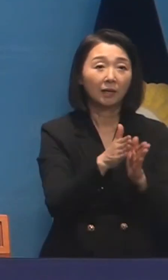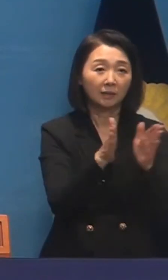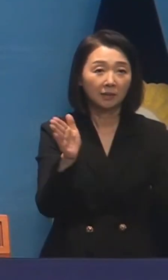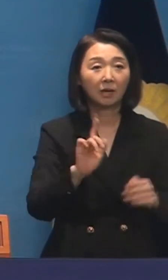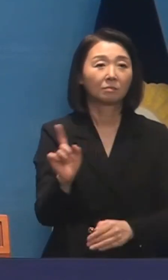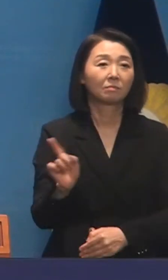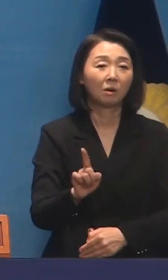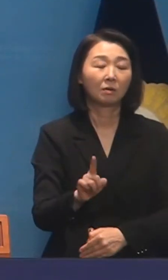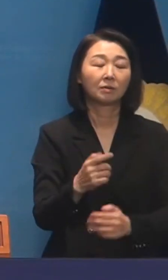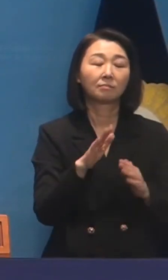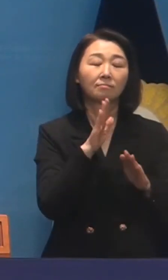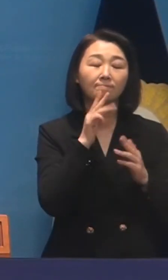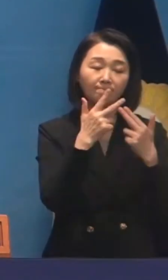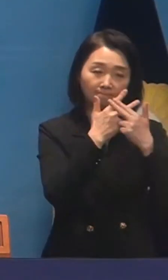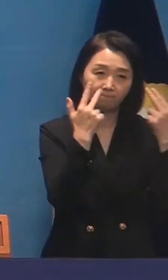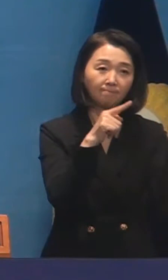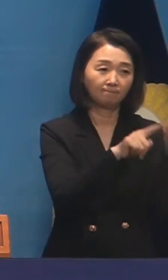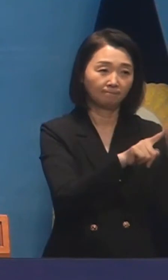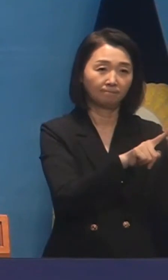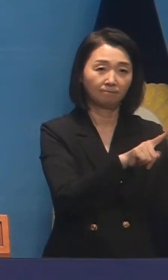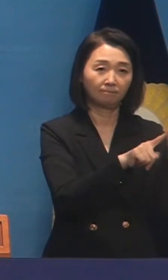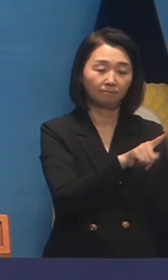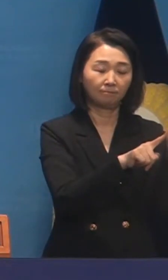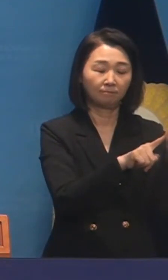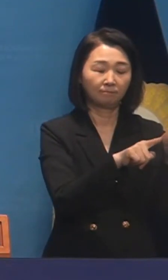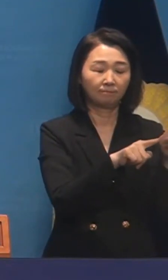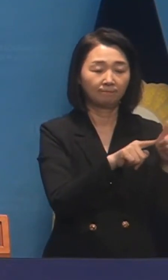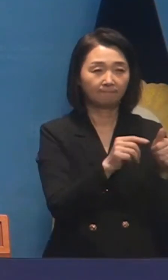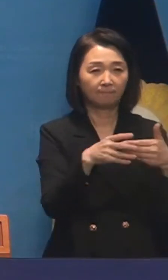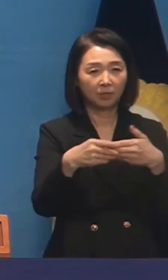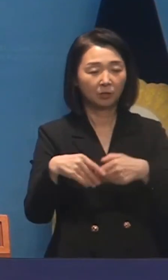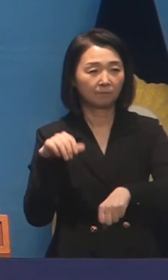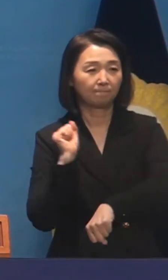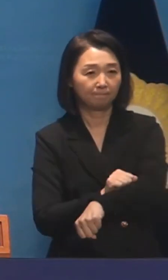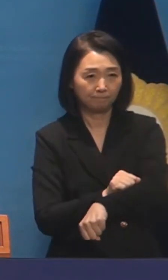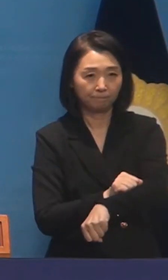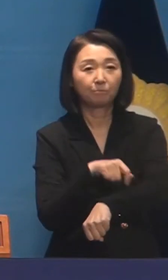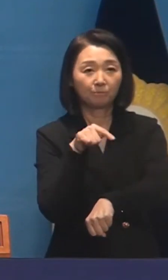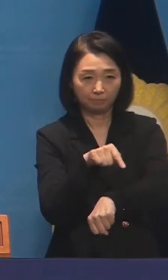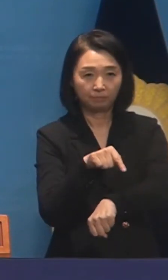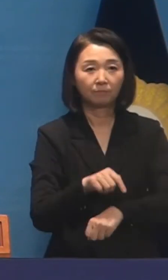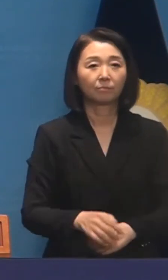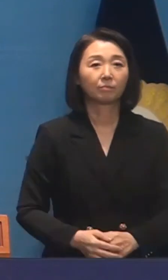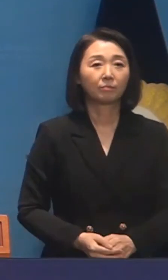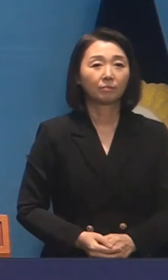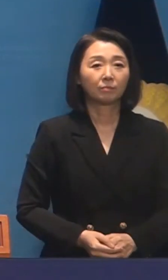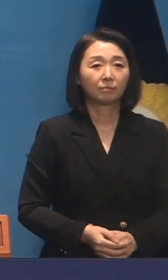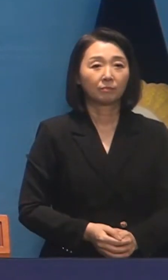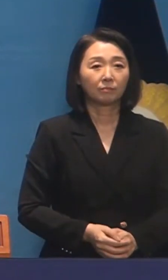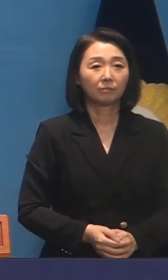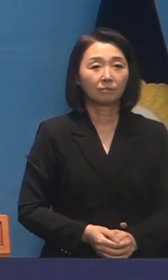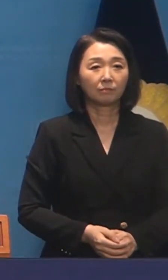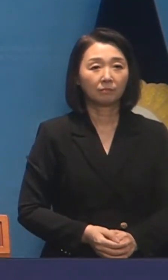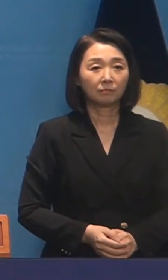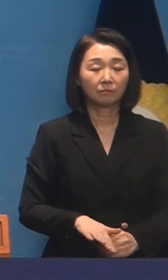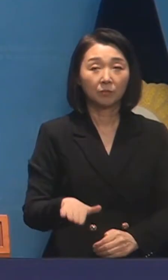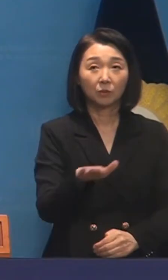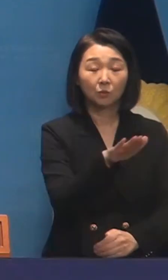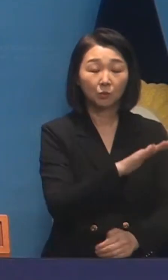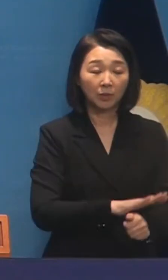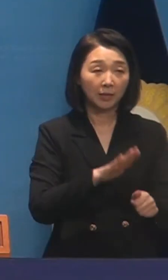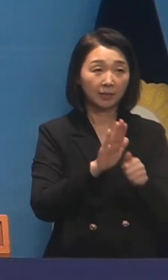시작은 바로 이재명 후보의 탁월한 리더십이 될 것입니다. 우리의